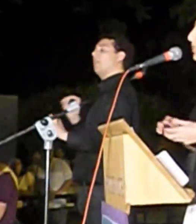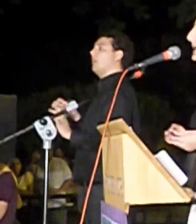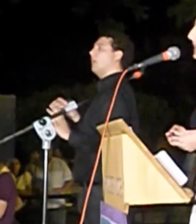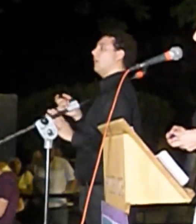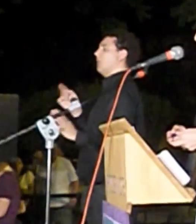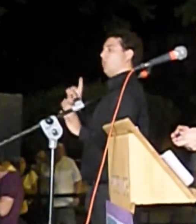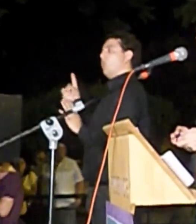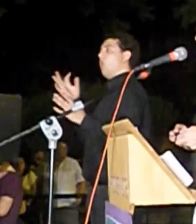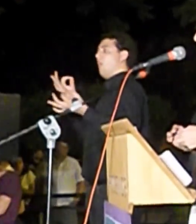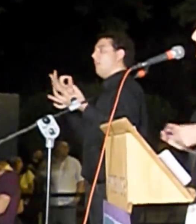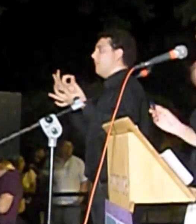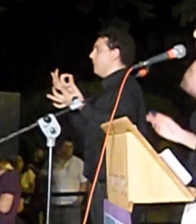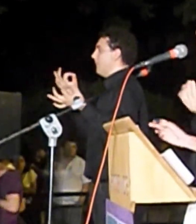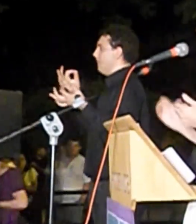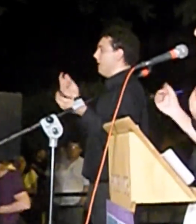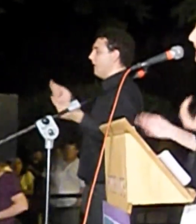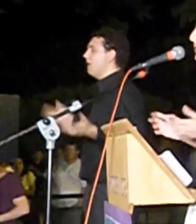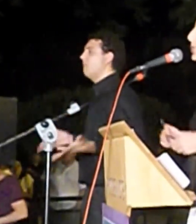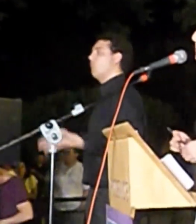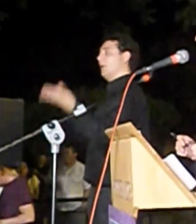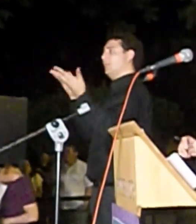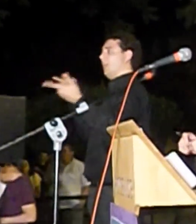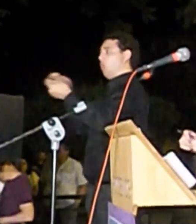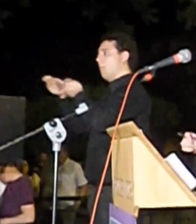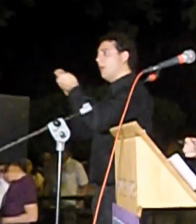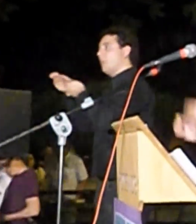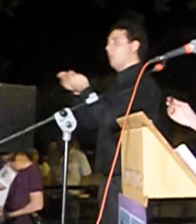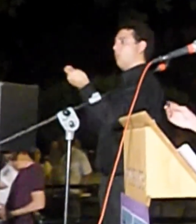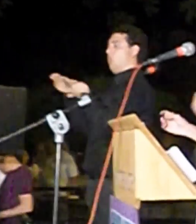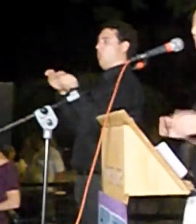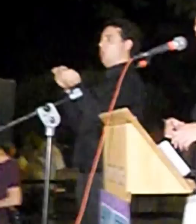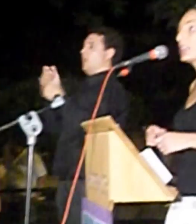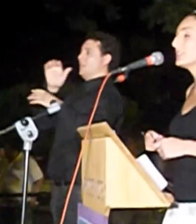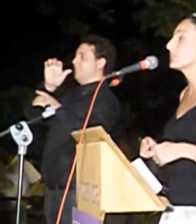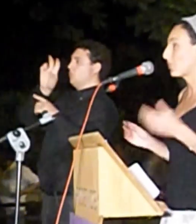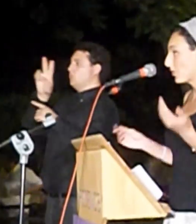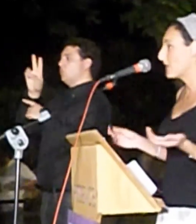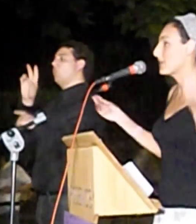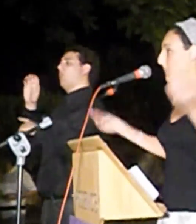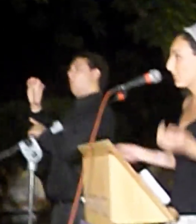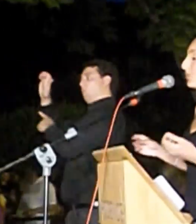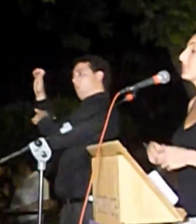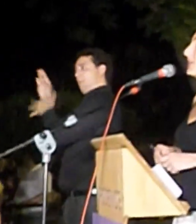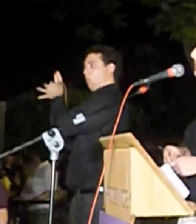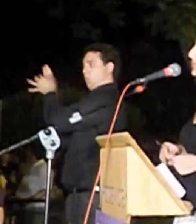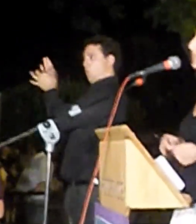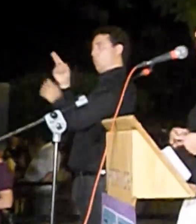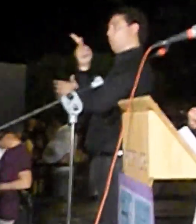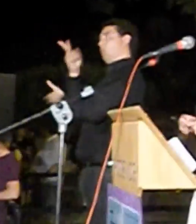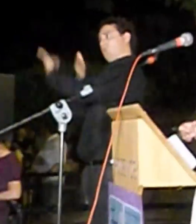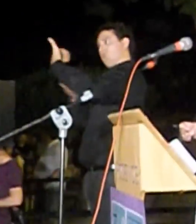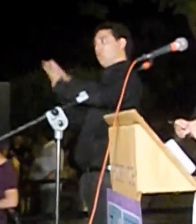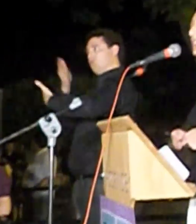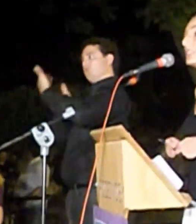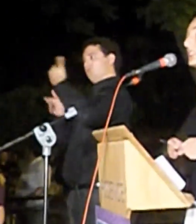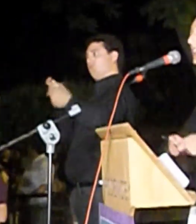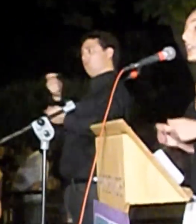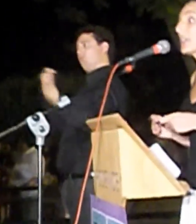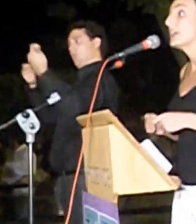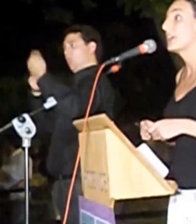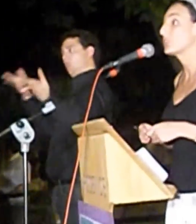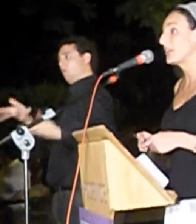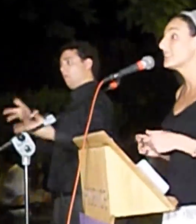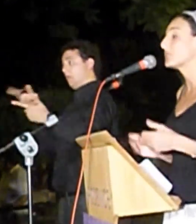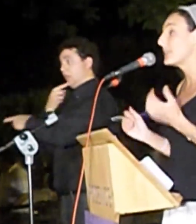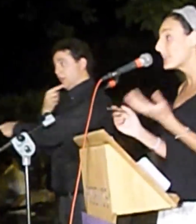fomentar el comercio entre Estados Unidos y la Unión Europea una de las razones eso no lo dicen pero lo sabemos todos una de las razones es